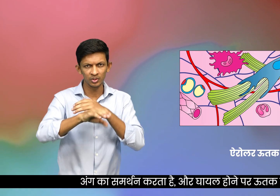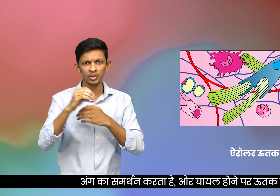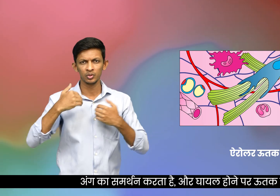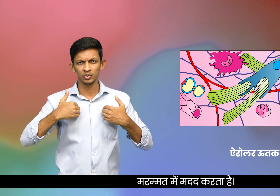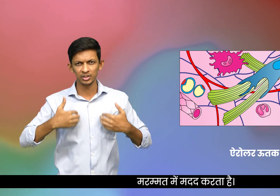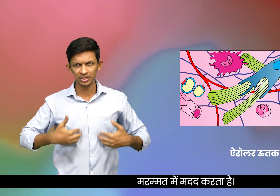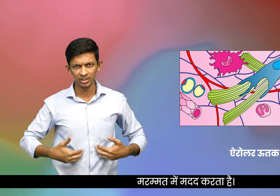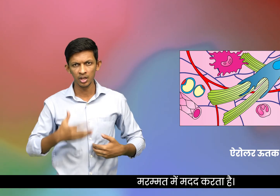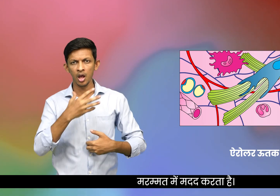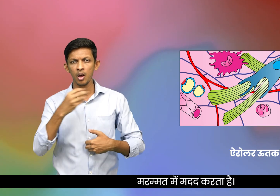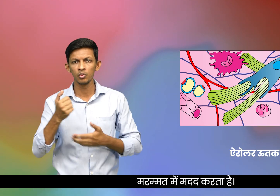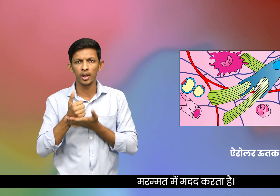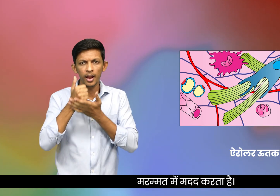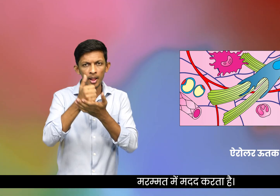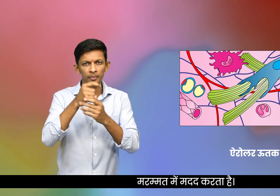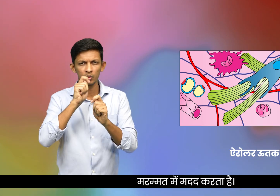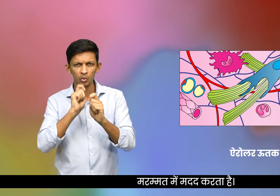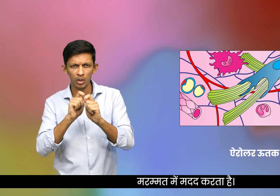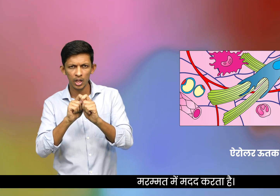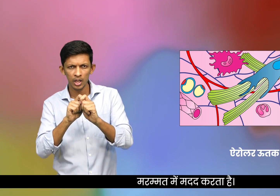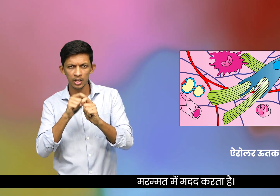की मरम्मत में मदद करता है।